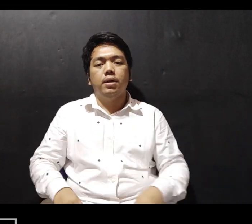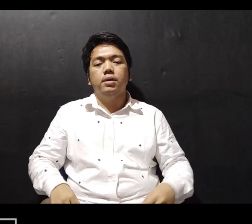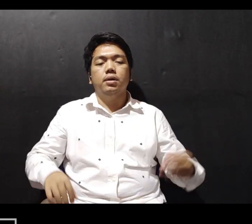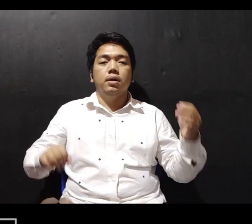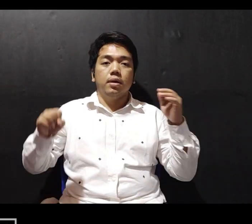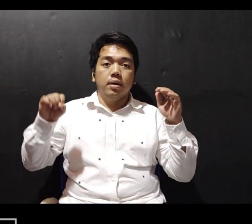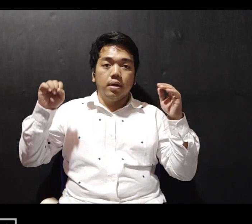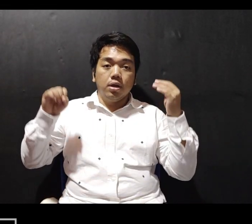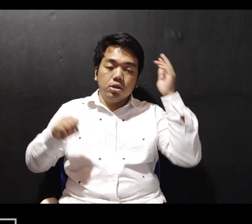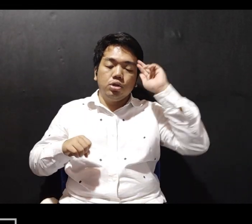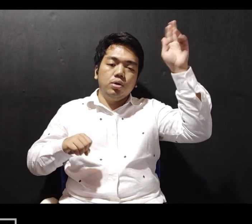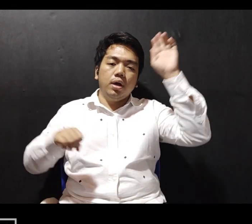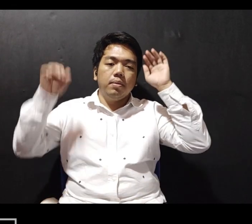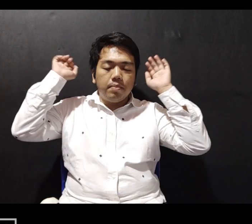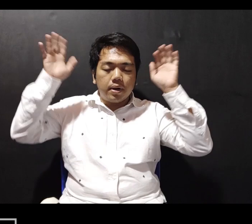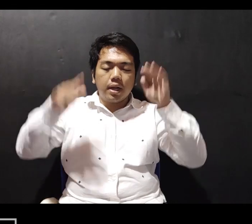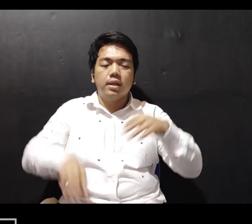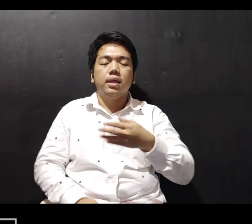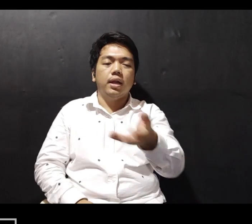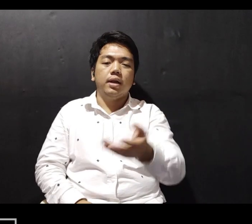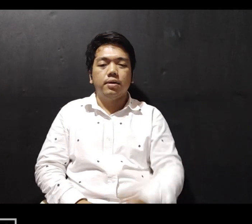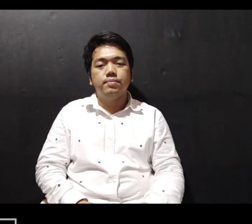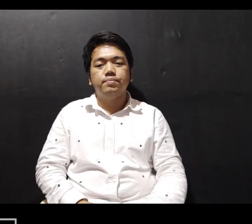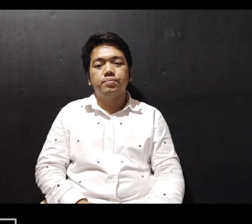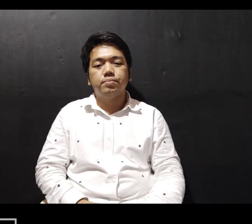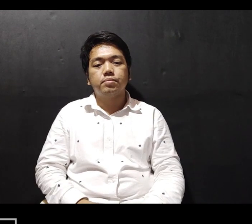Anda. Bersamamu Tuhan.